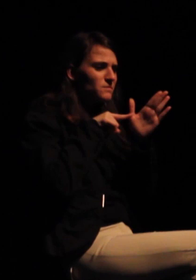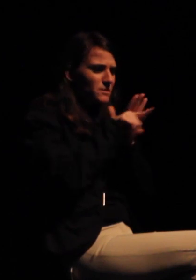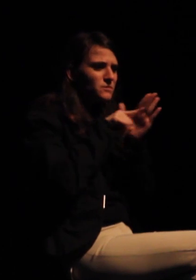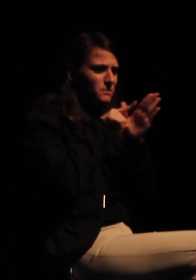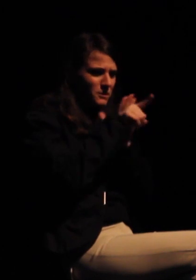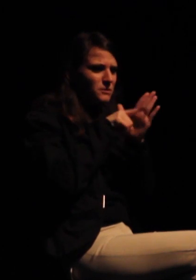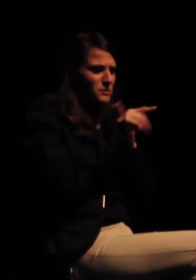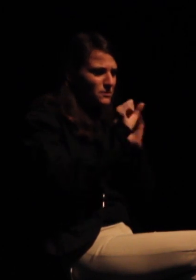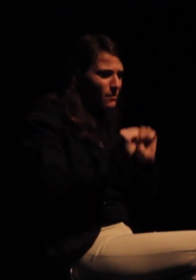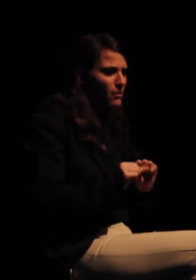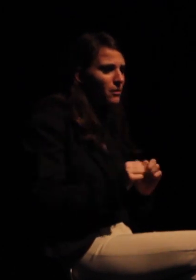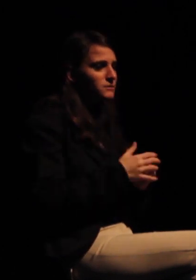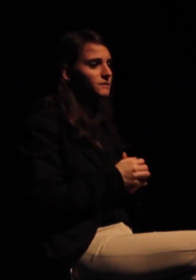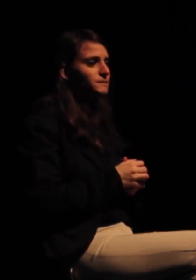todos.